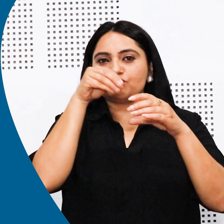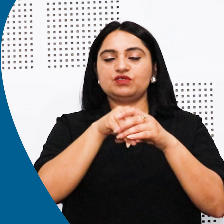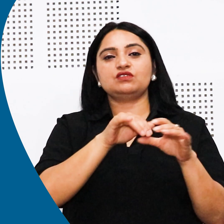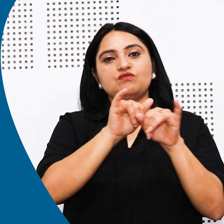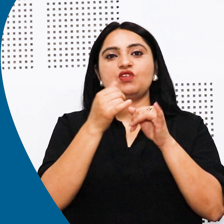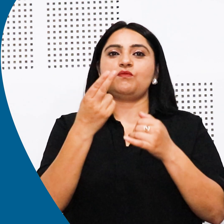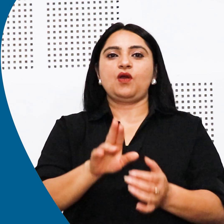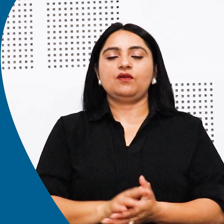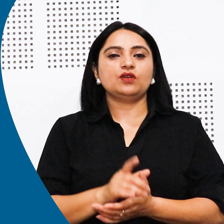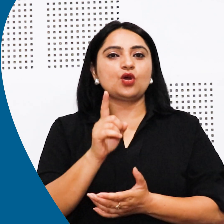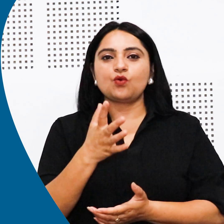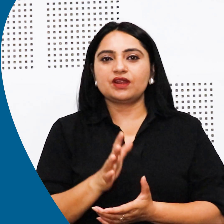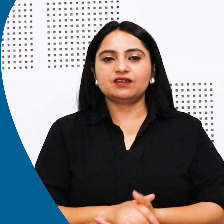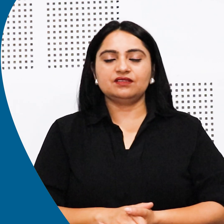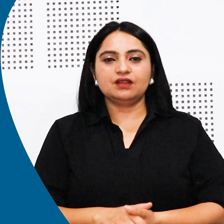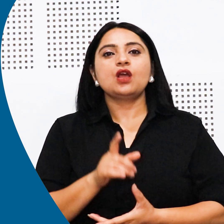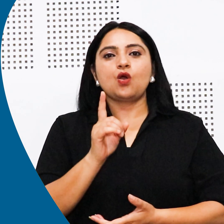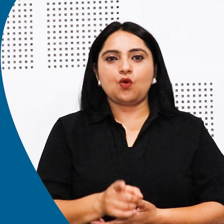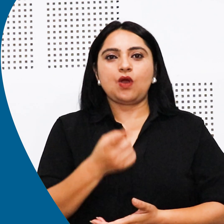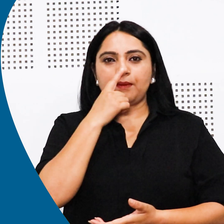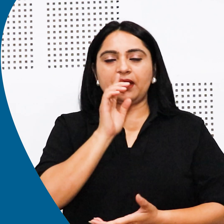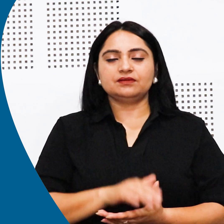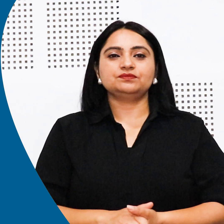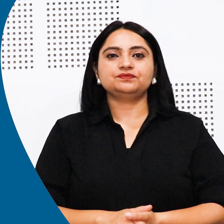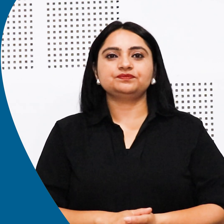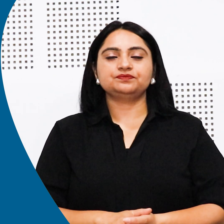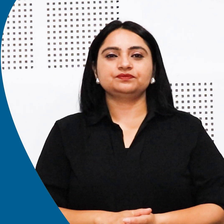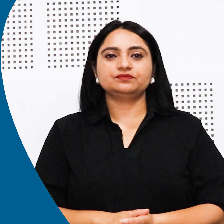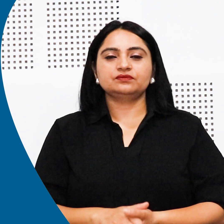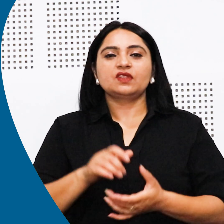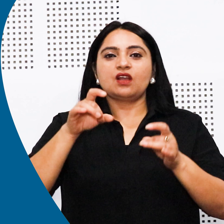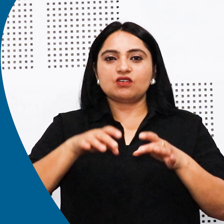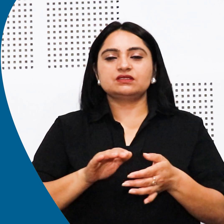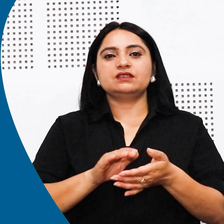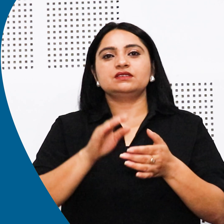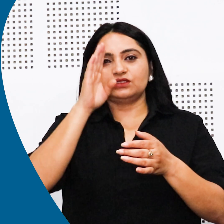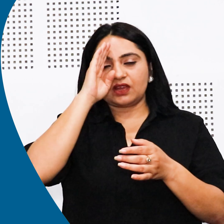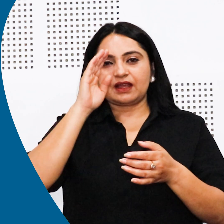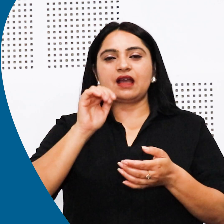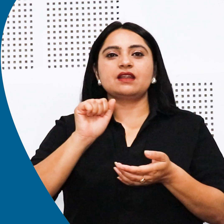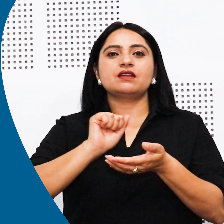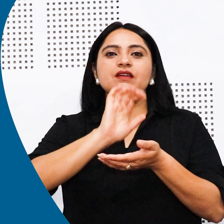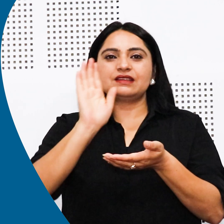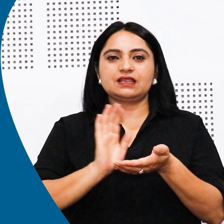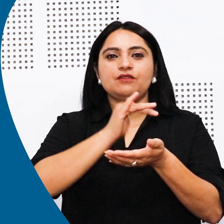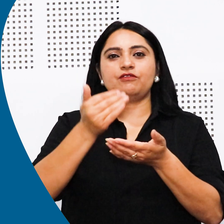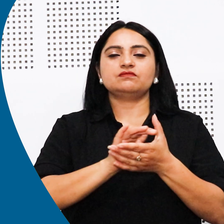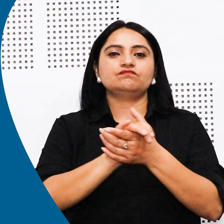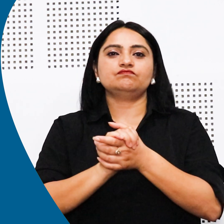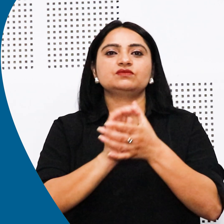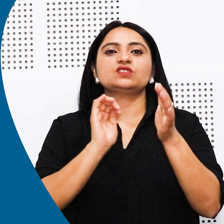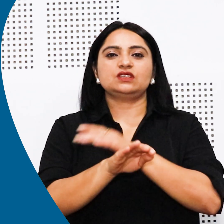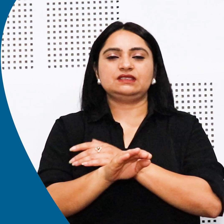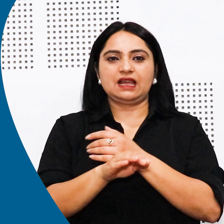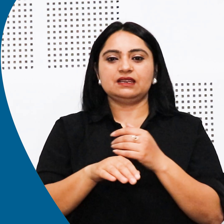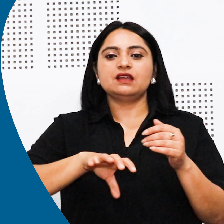साथ मिल्ने भइहाल्यो नि, होइन त? हो नि आमा। अस्ट्रेलिया सरकार र द एसिया फाउन्डेसनको साझेदारीमा